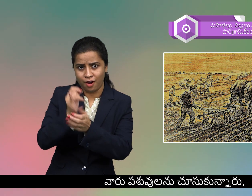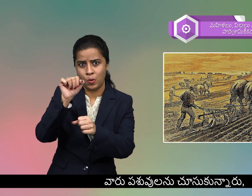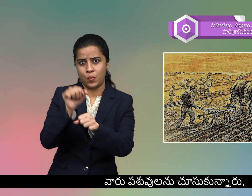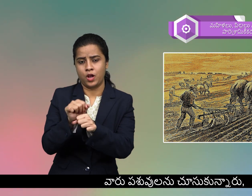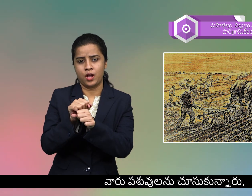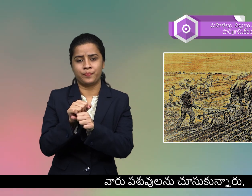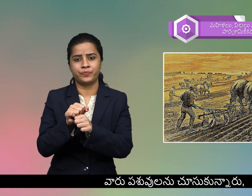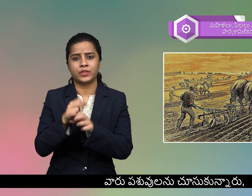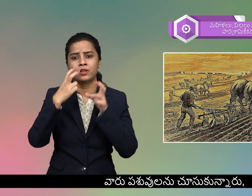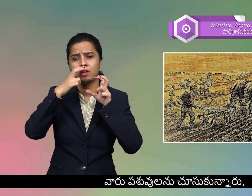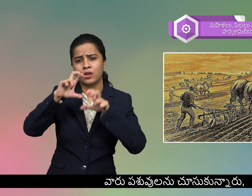వారు పశువులను చూసుకున్నారు,